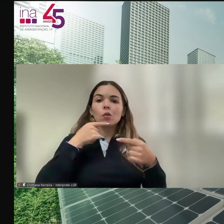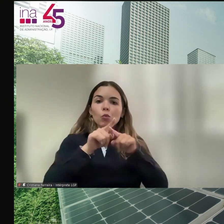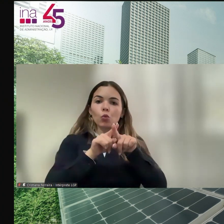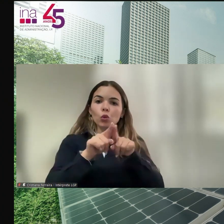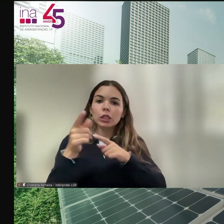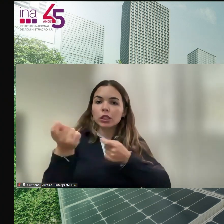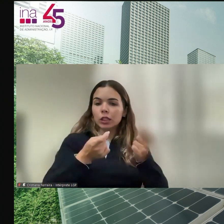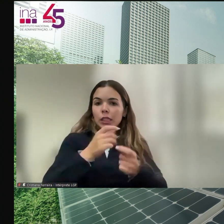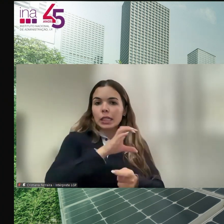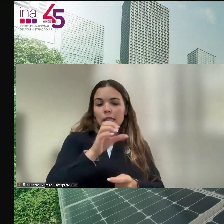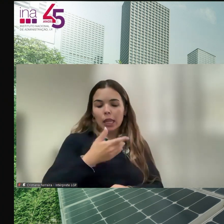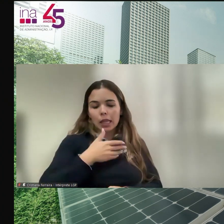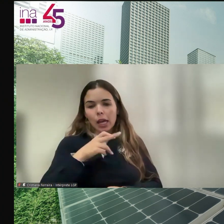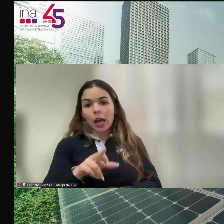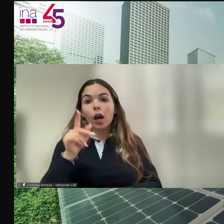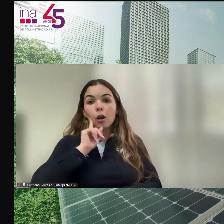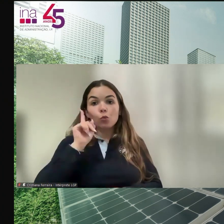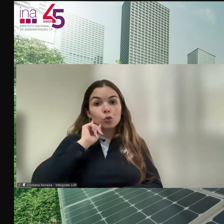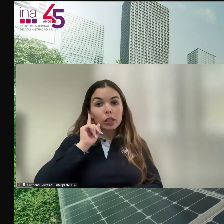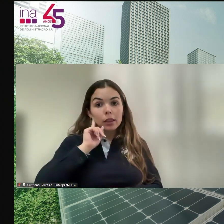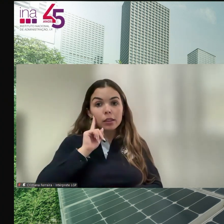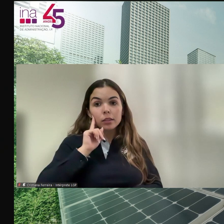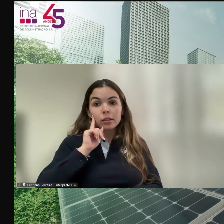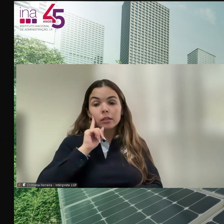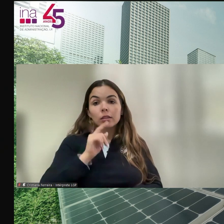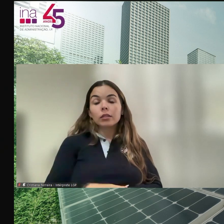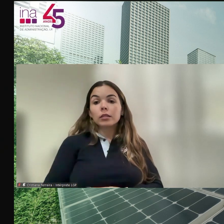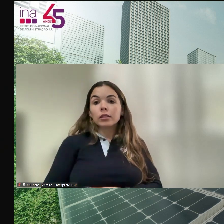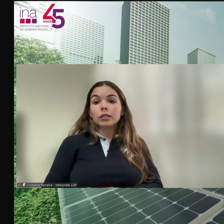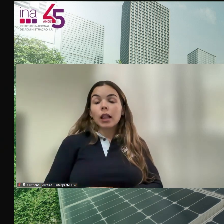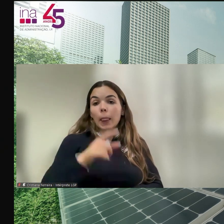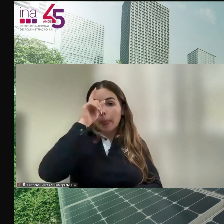da CCDR, e que é importante que se releve aqui e